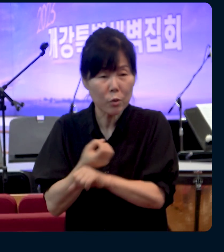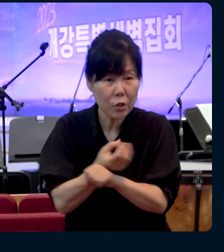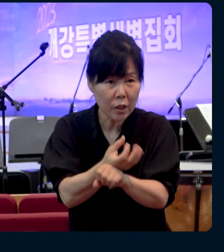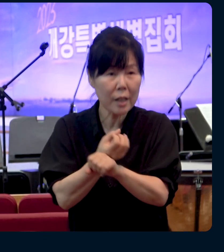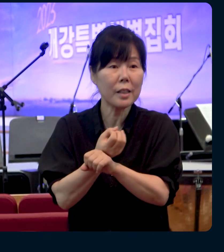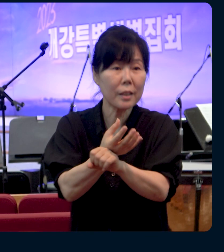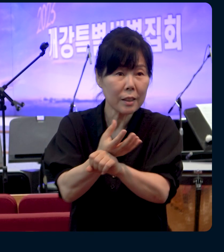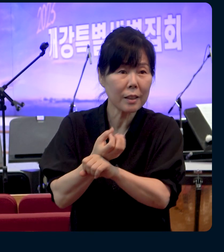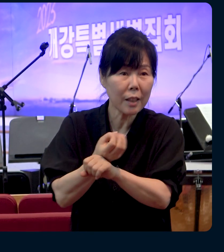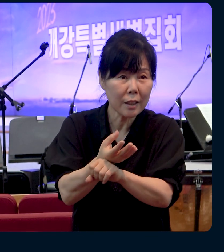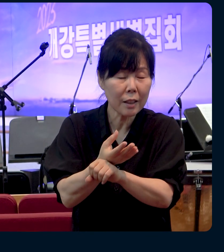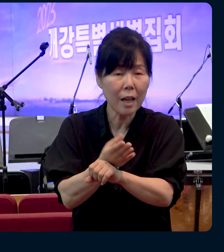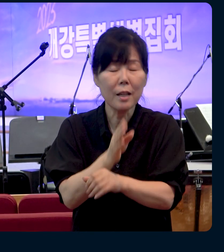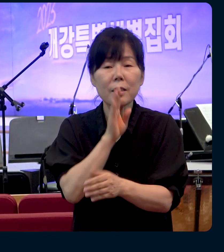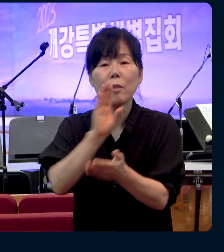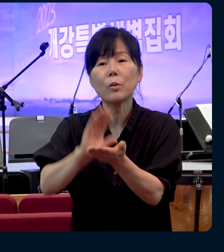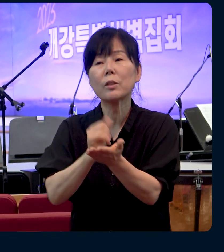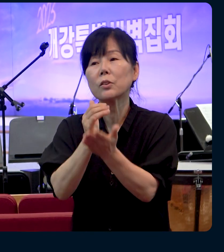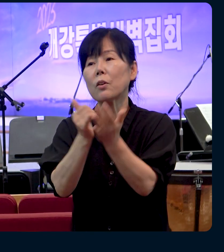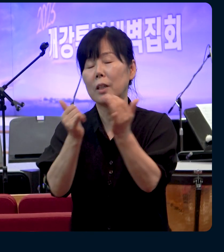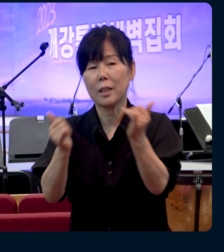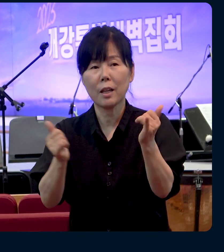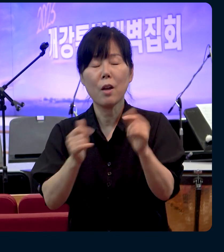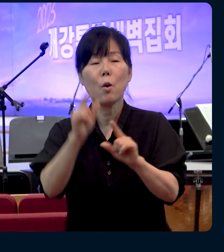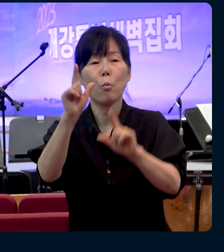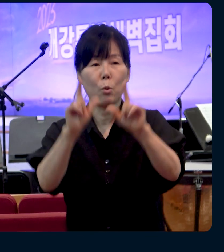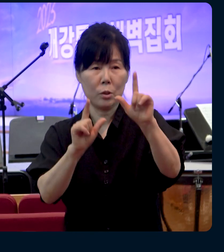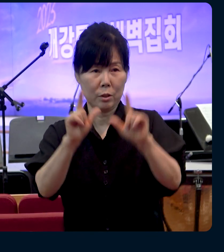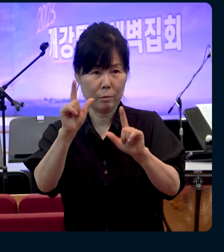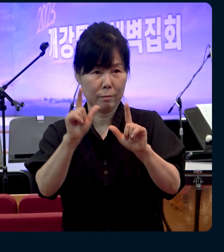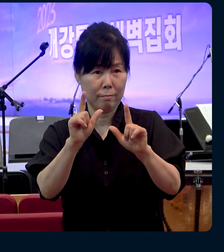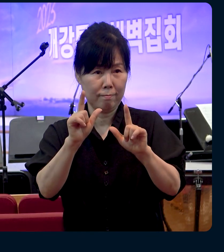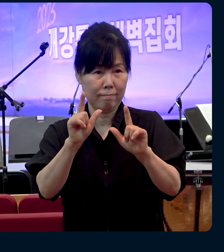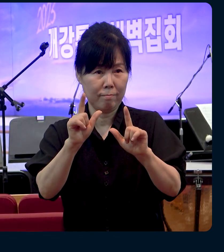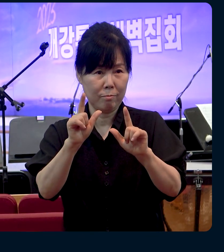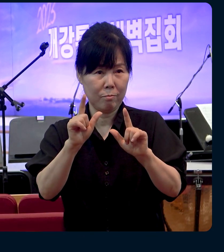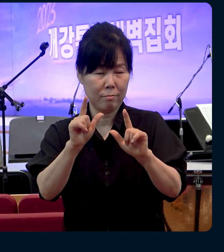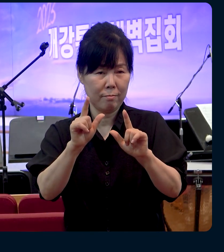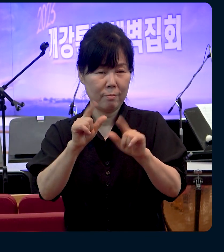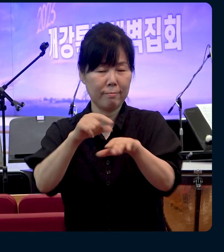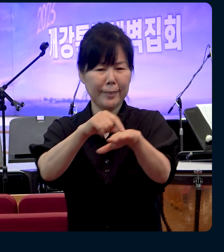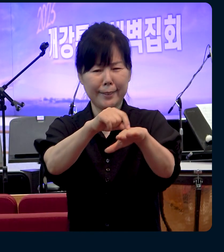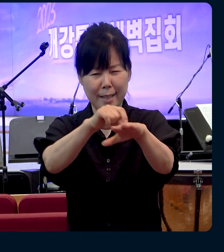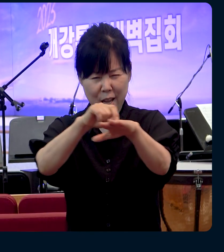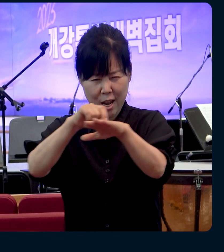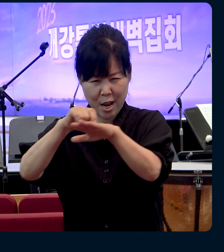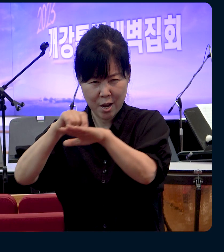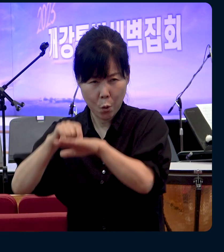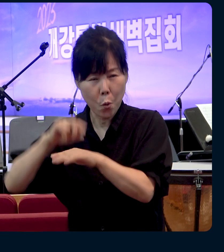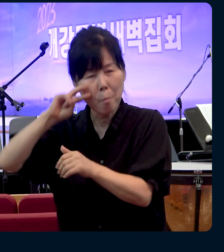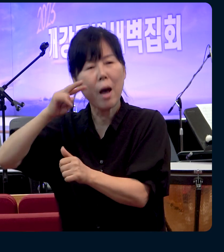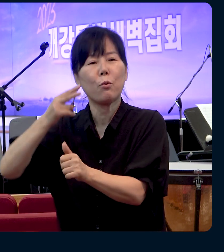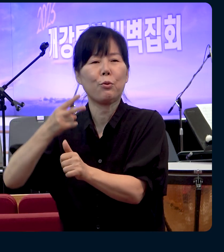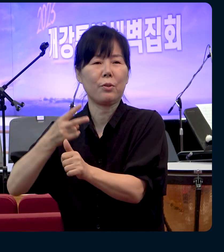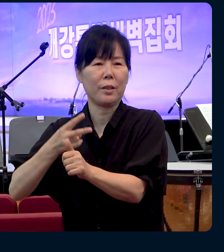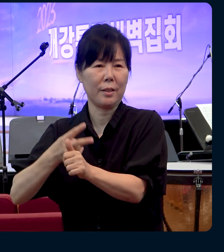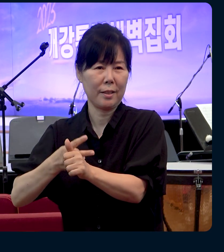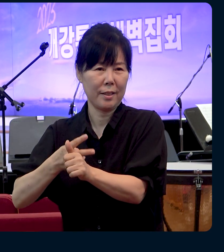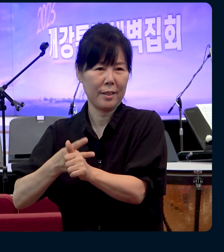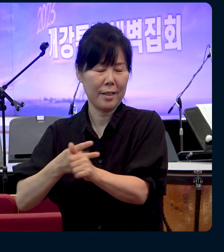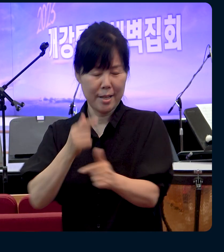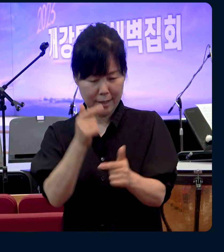예수님께서 이제 내가 이 복음을 통해서 바로 이런 그리스도인들을 이 땅 가운데 세우겠다고 하면서 시작하셨던 그 그림을 그대로